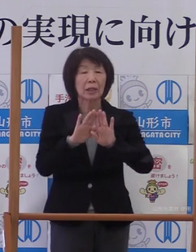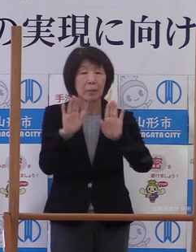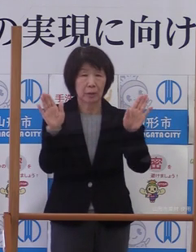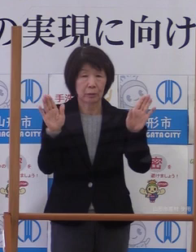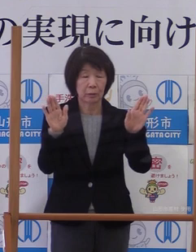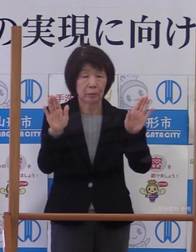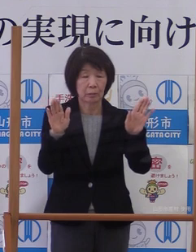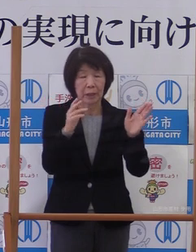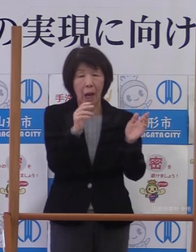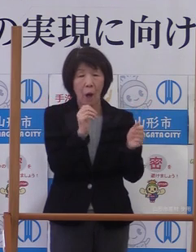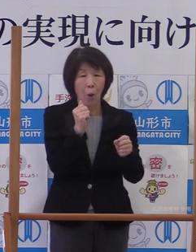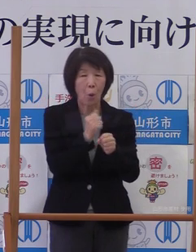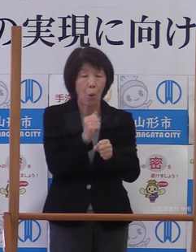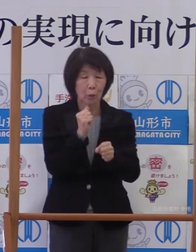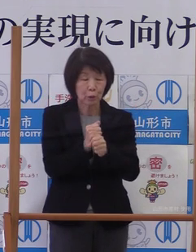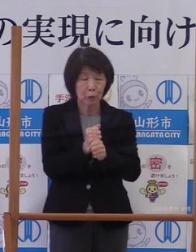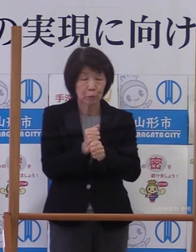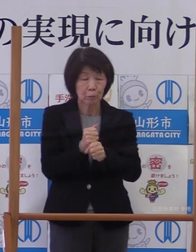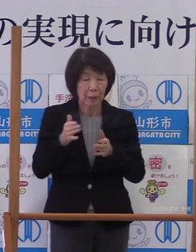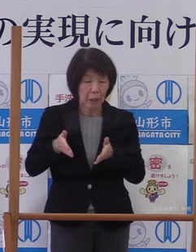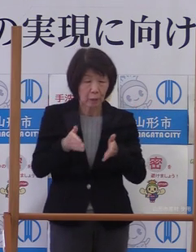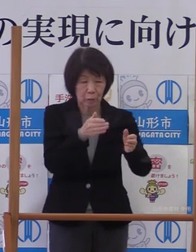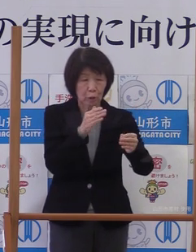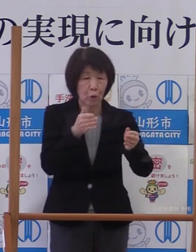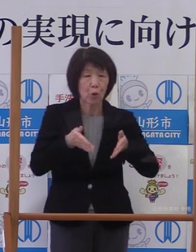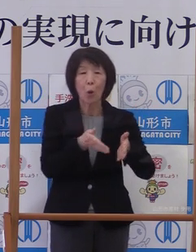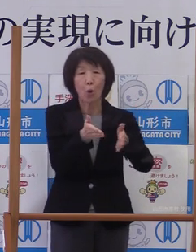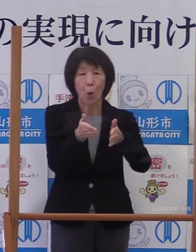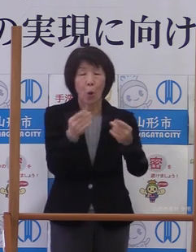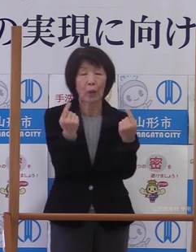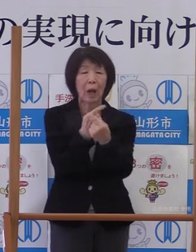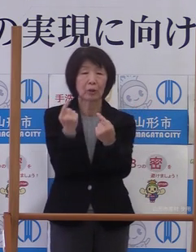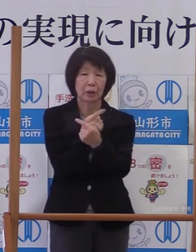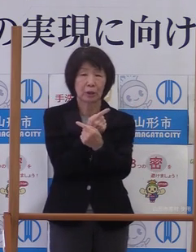造成工事やアクセス道路改良工事を実施いたします。